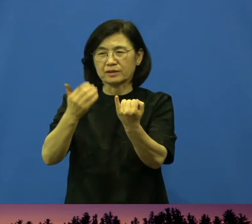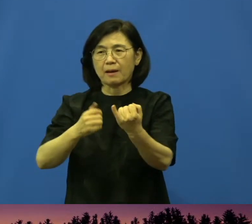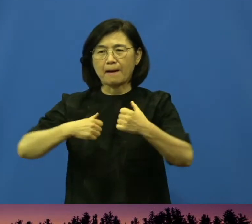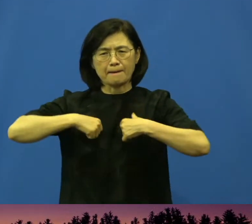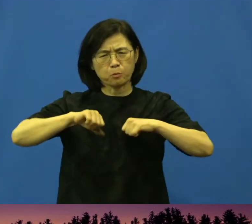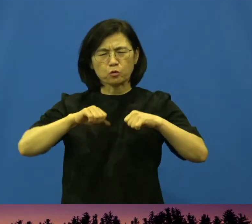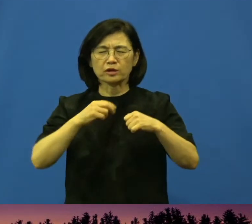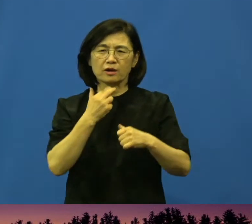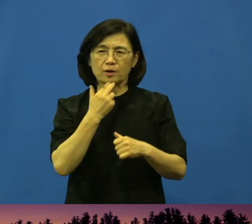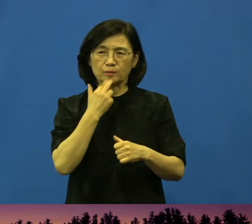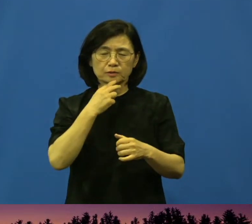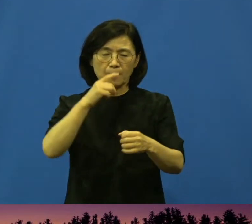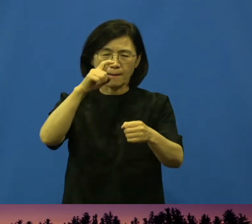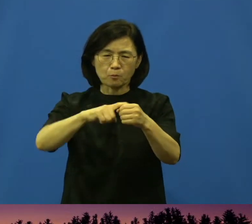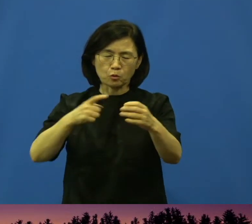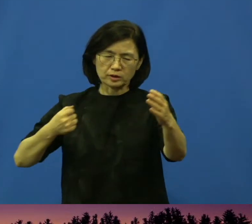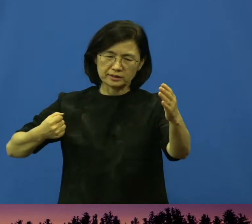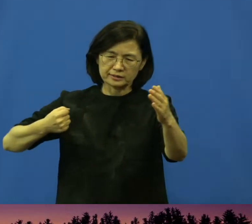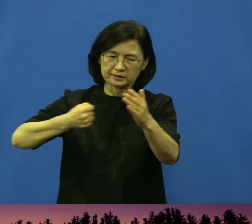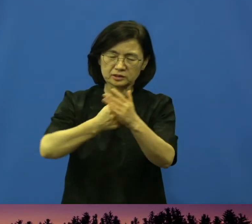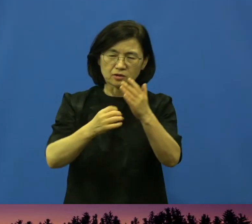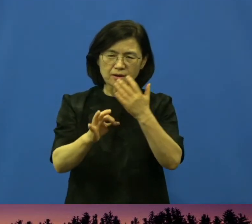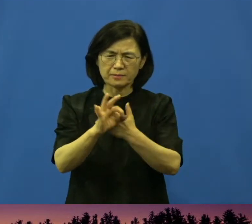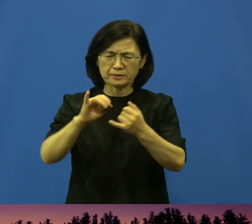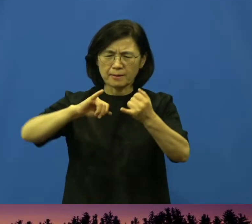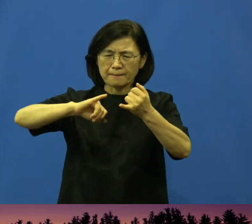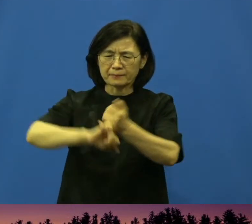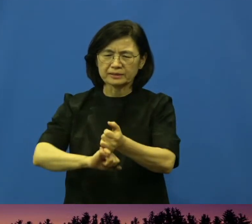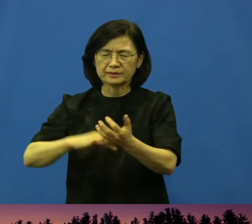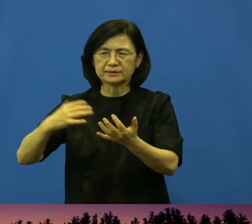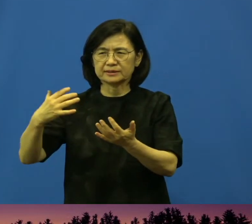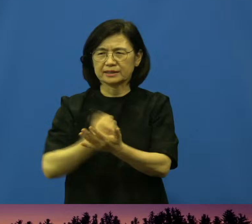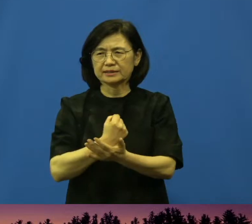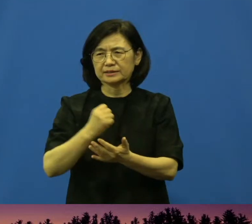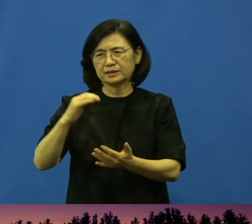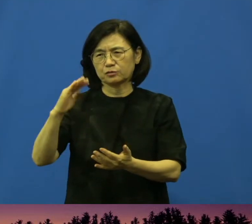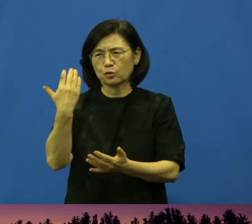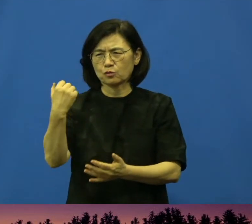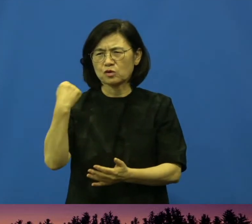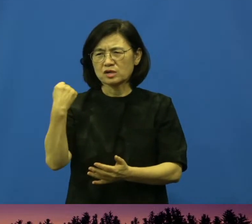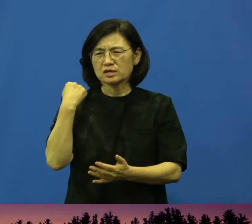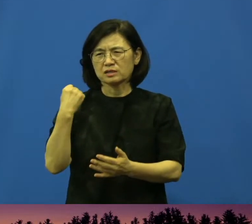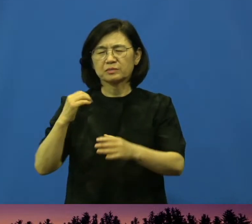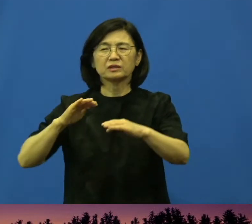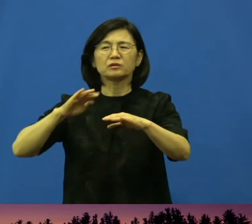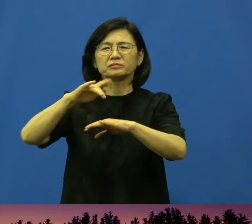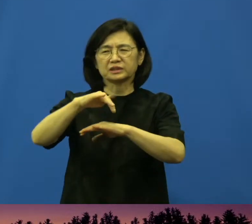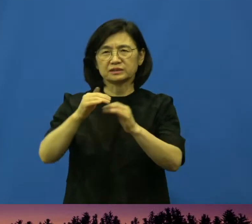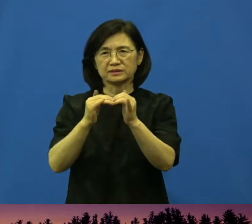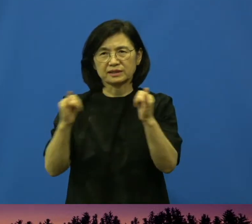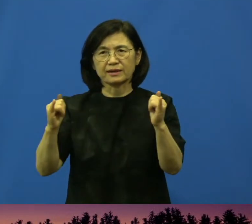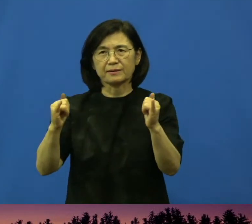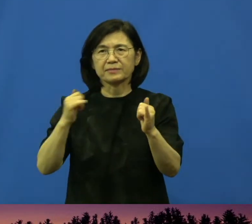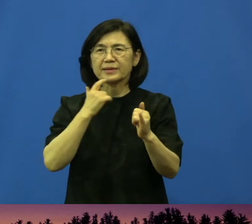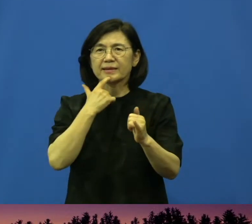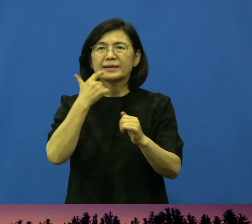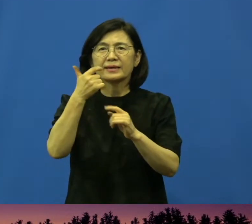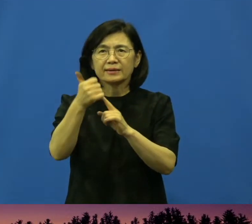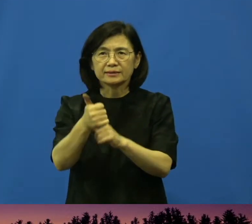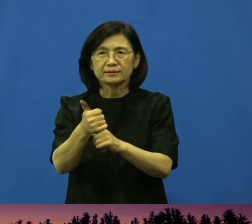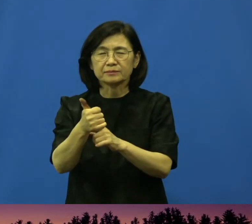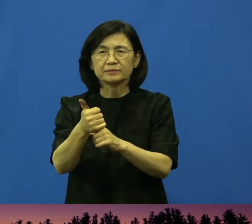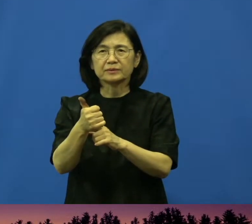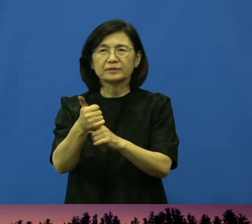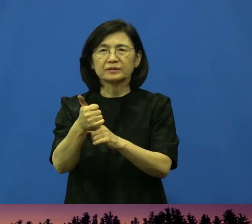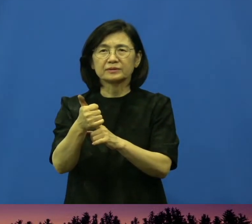그러니까 목표한 것은 반드시 자기 손에 거머쥐는 사람, 에너지가 넘치는 겁니다. 그렇죠? 자신이 원하는